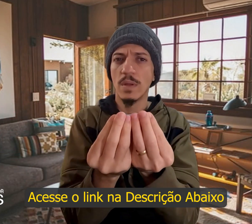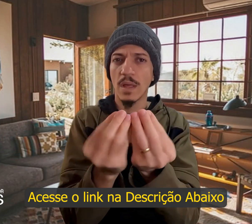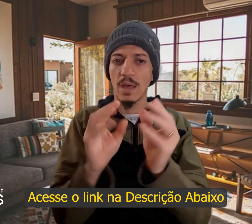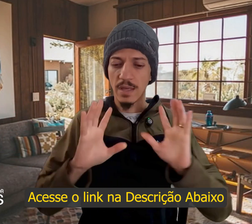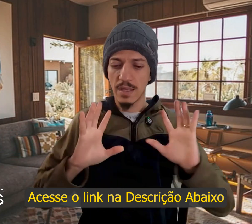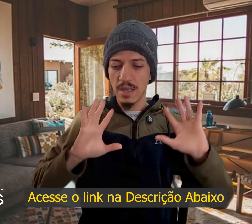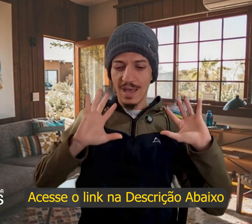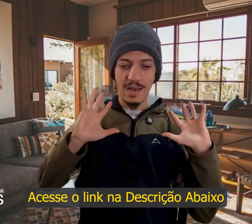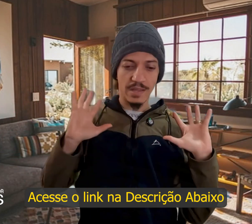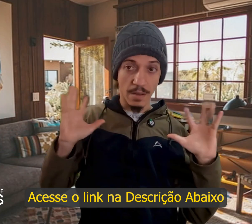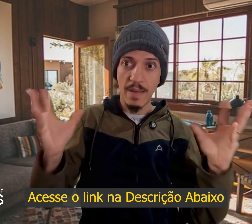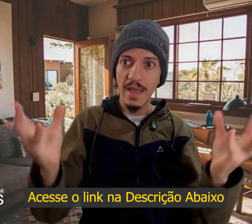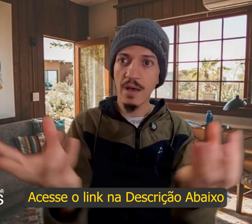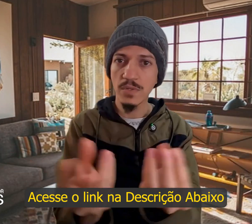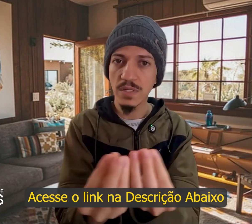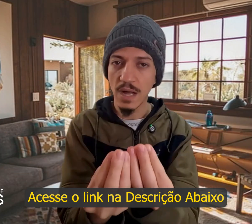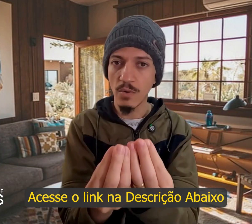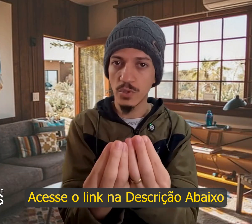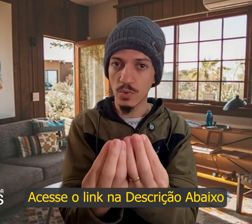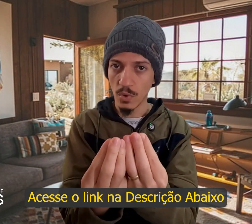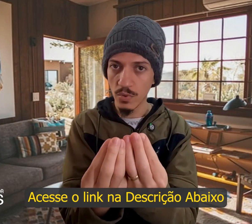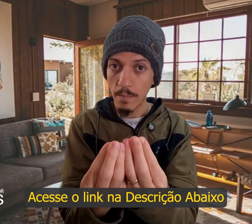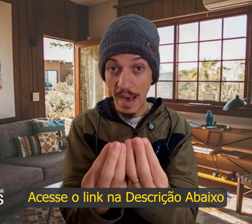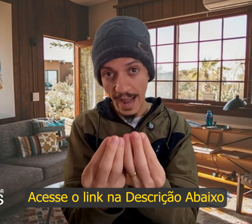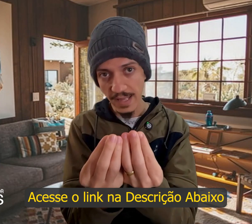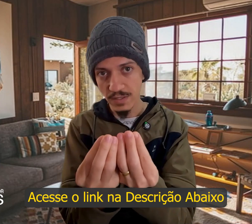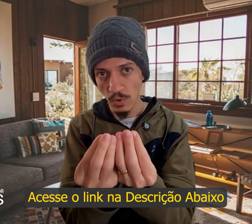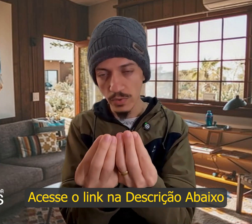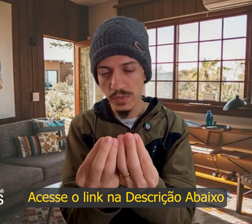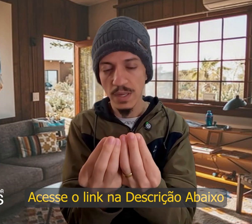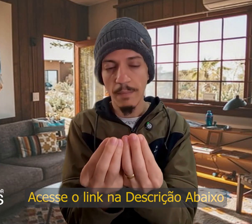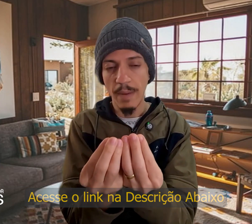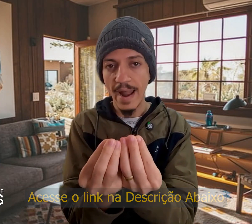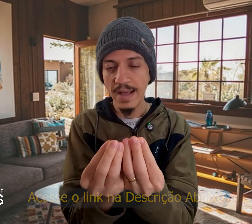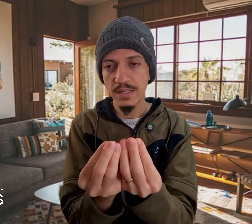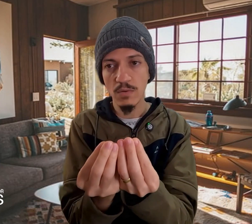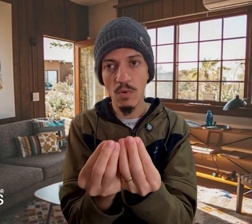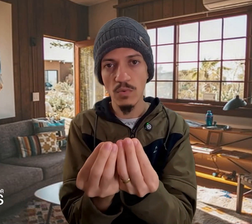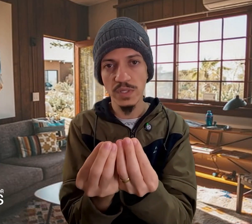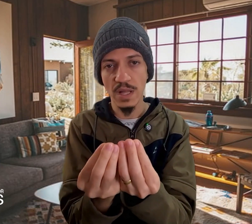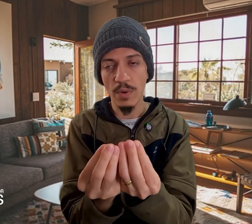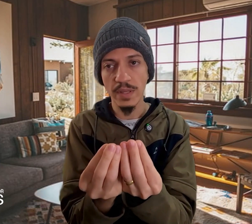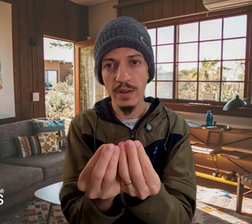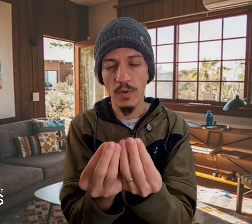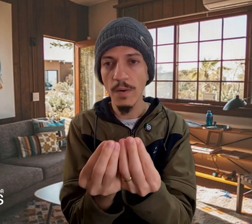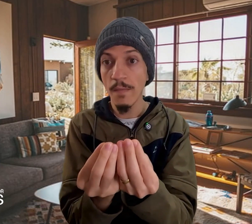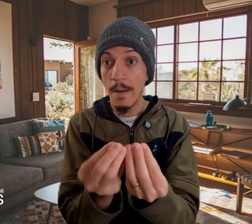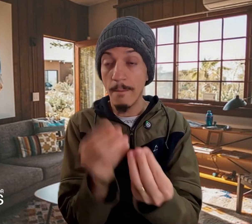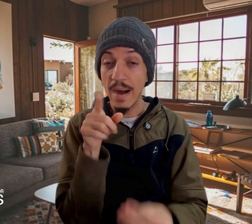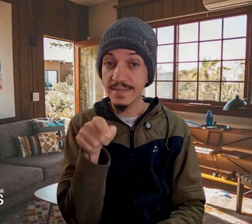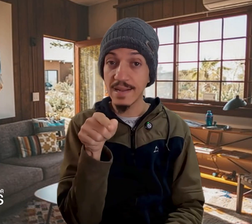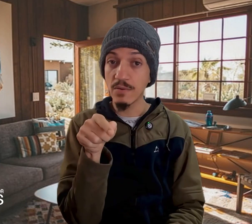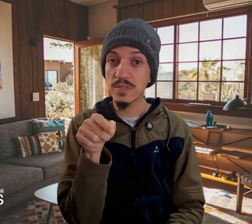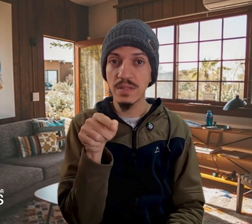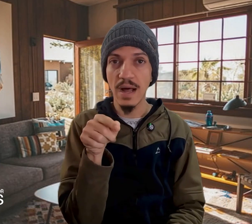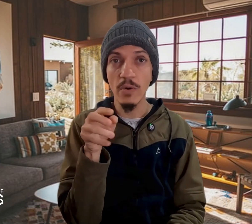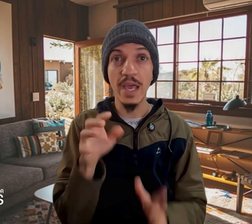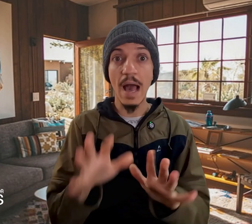em que ele também é um sinal de todos, parece com o sinal anterior, mas ele é um sinal que